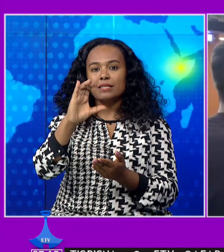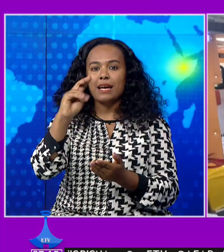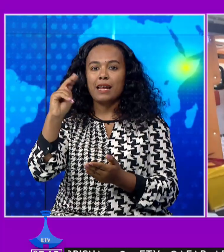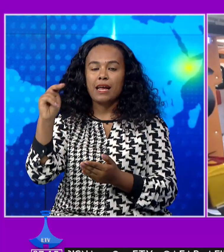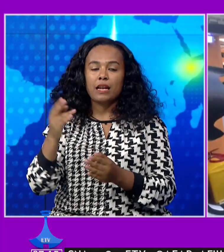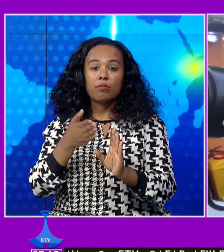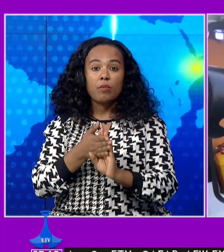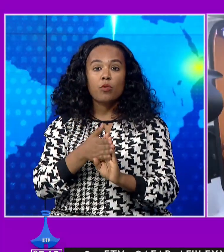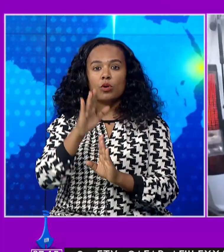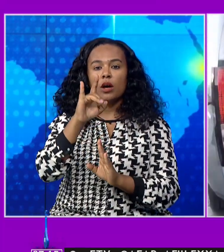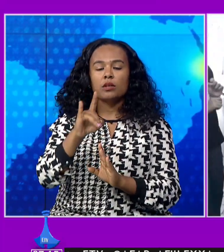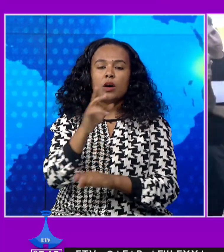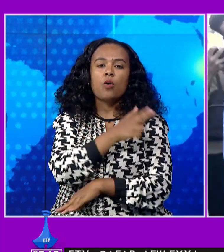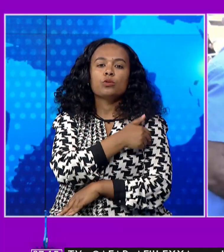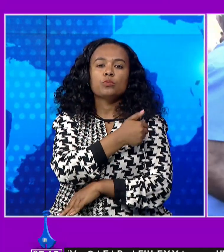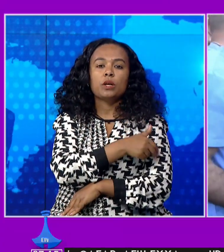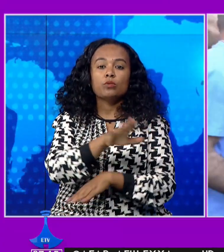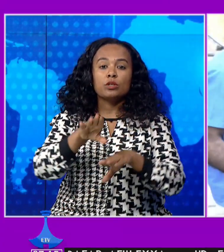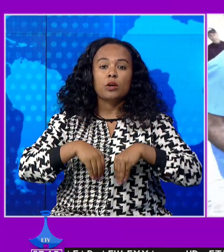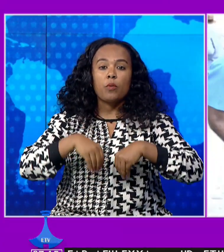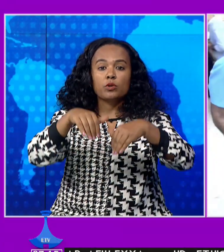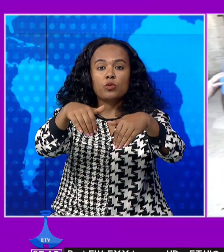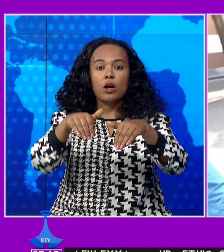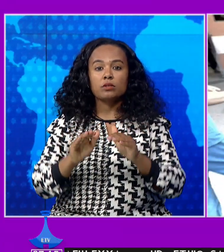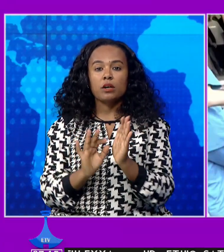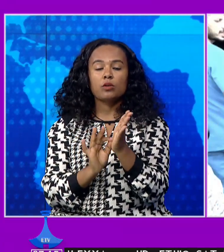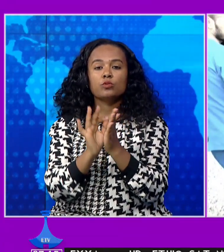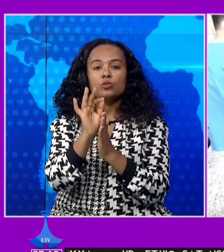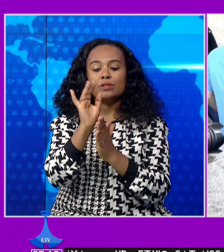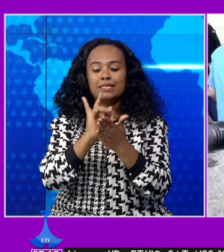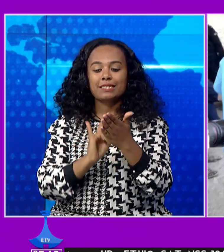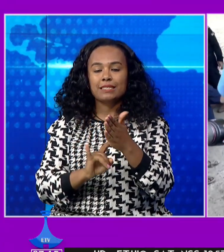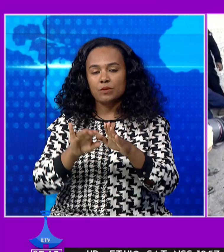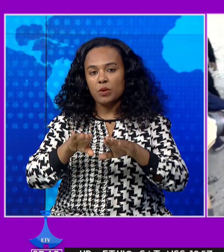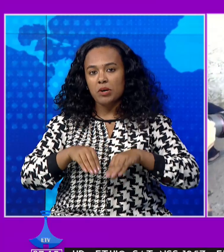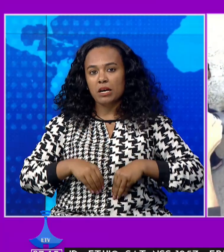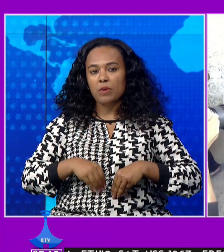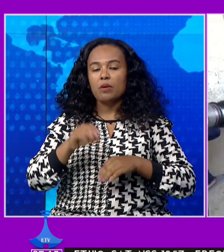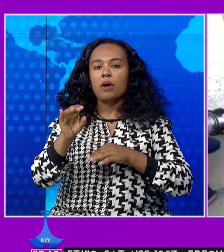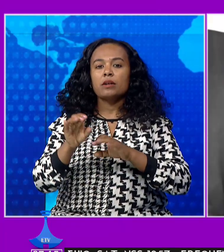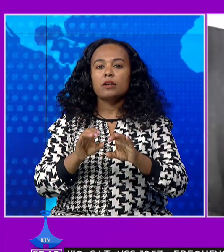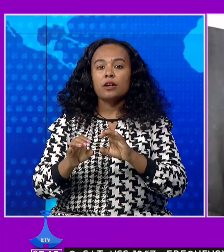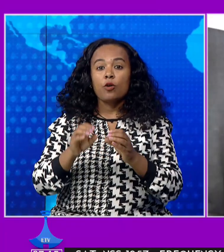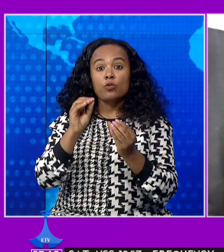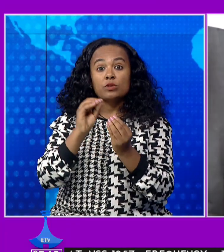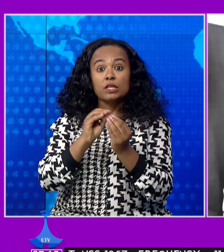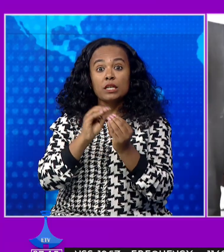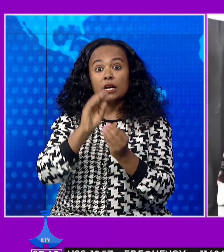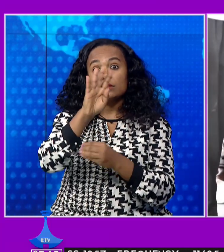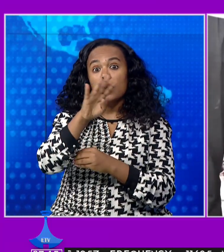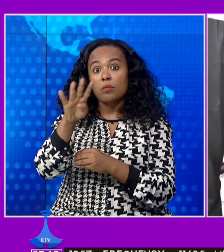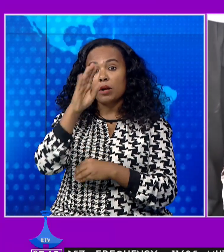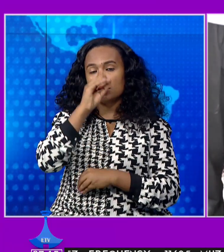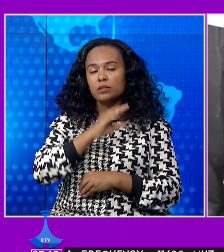በበኩሉ የጋዛ ሆስፒታሎች የተረከቧቸውን አስከሬኖች ቁጥር ዝርዝር በመቀበል ባደረገው ስሌት 44